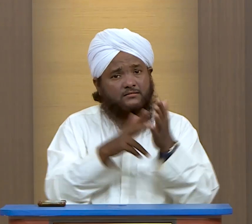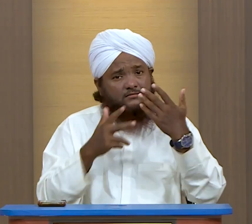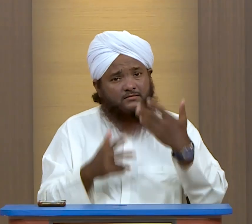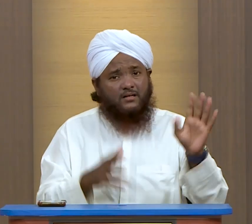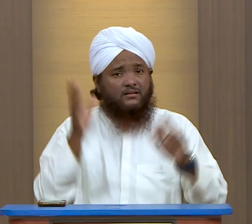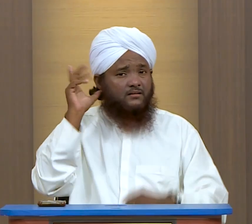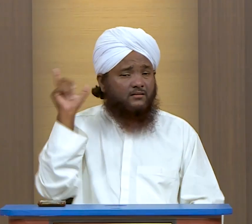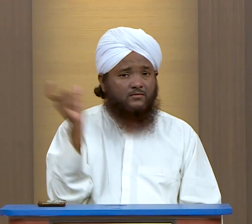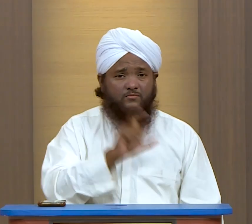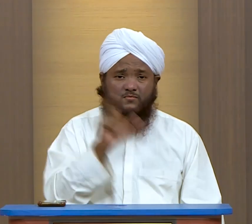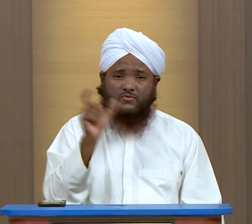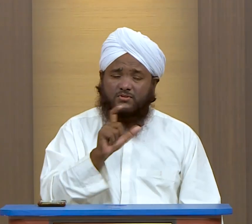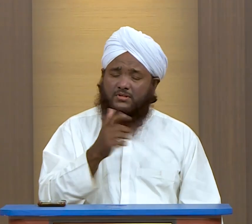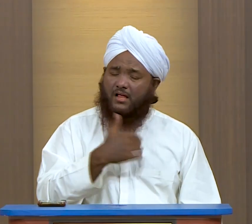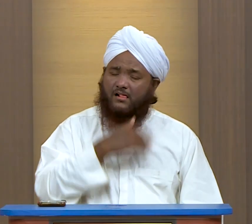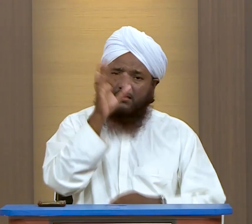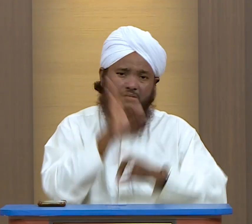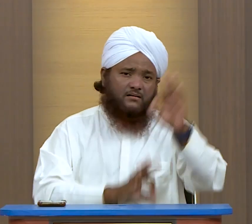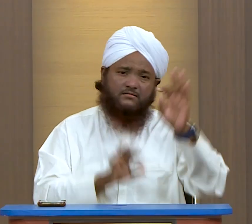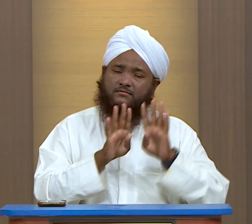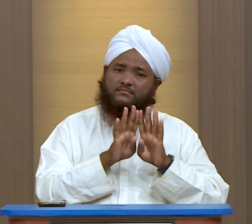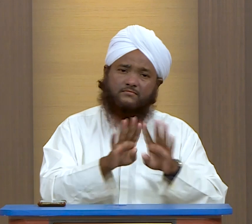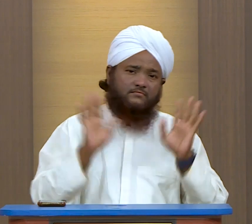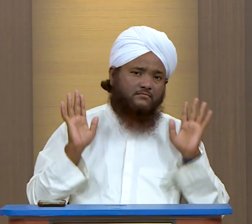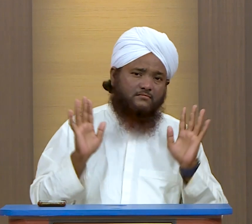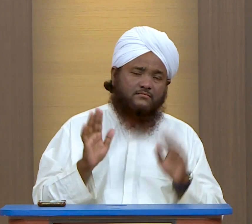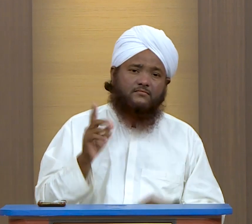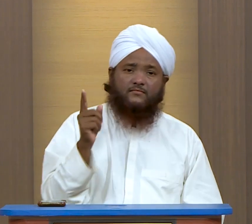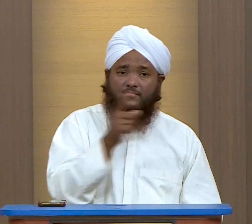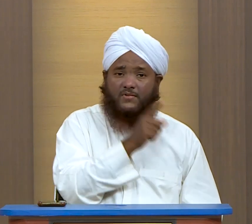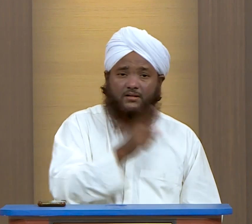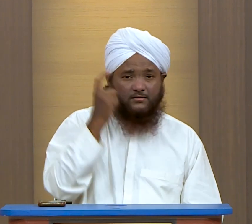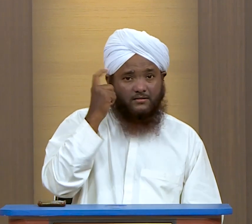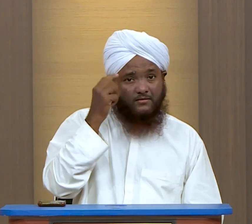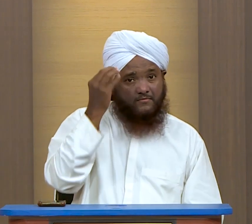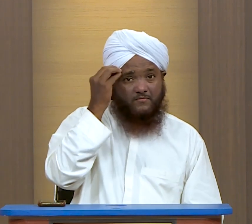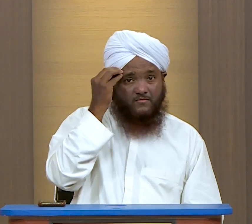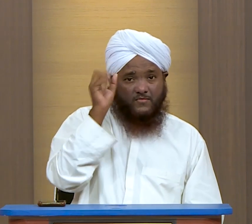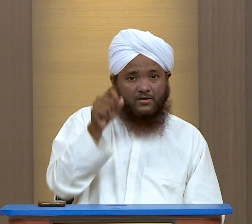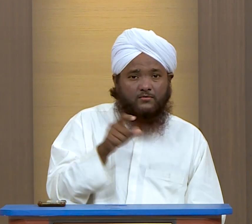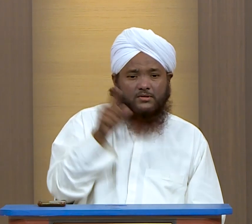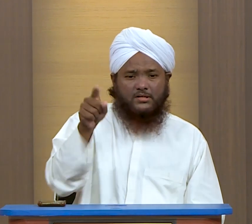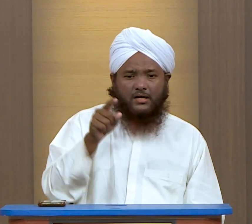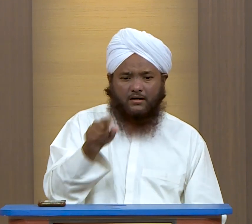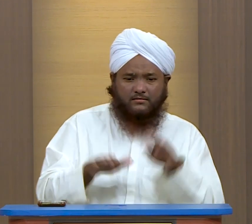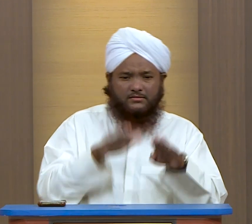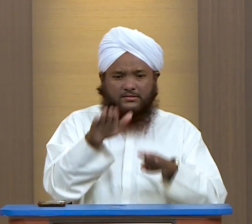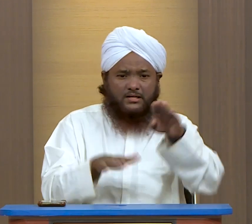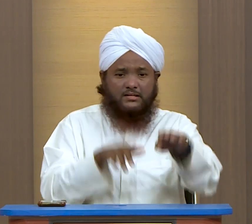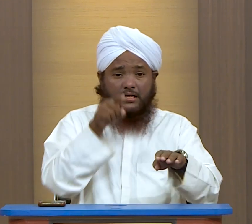مسلمان کو یہ بھی گوارا نہیں ہونا چاہیے۔ اسی طرح اگر کسی کو معلوم ہو کہ فلاں راستے میں قدم با قدم خطرہ ہے، اس پر